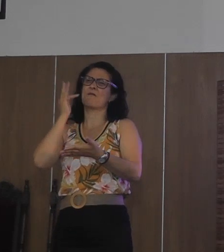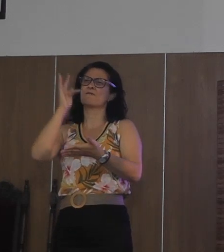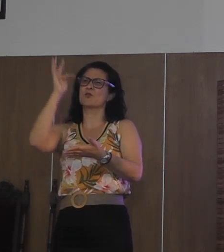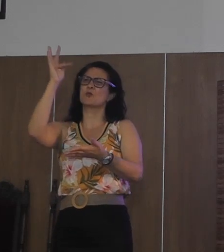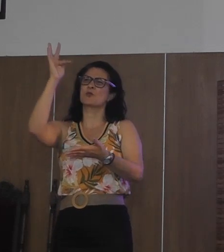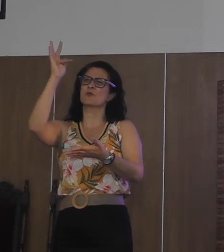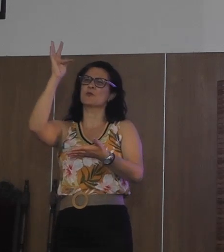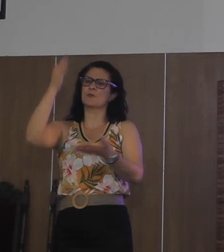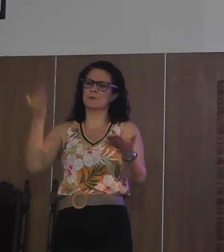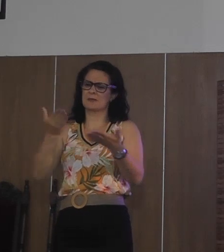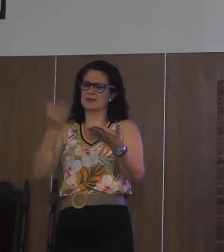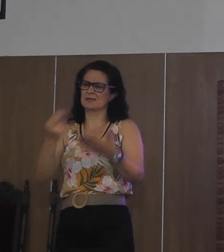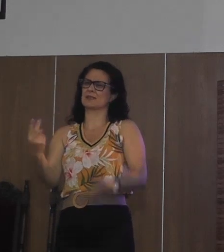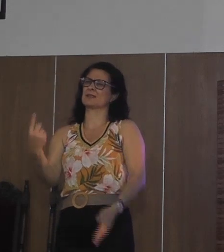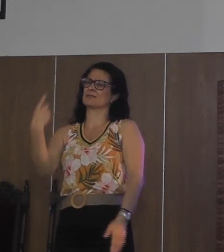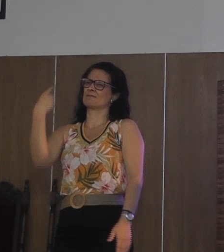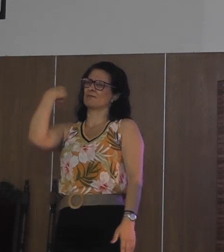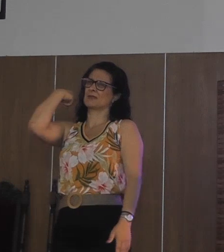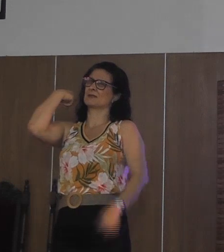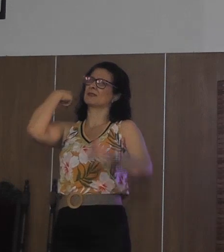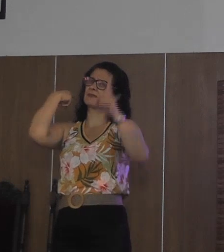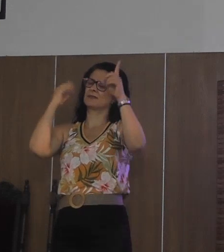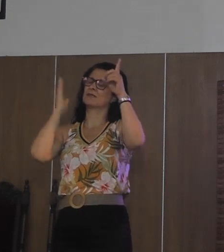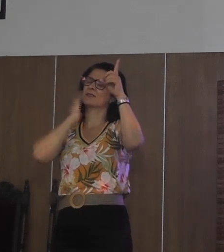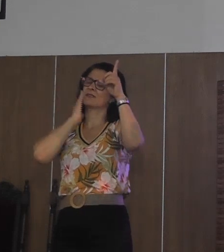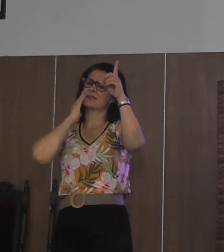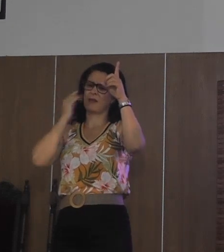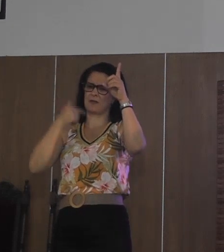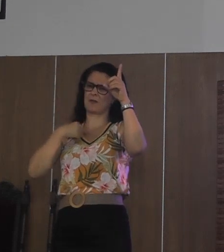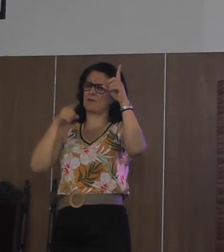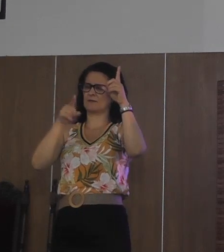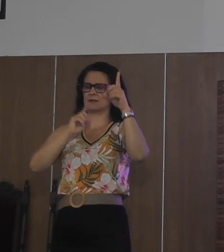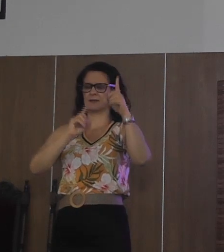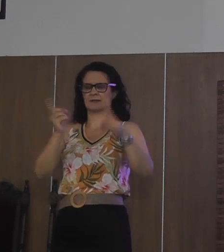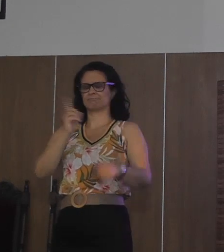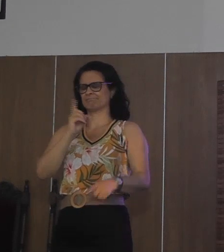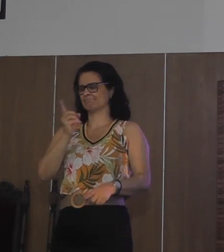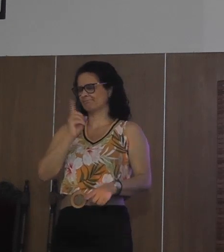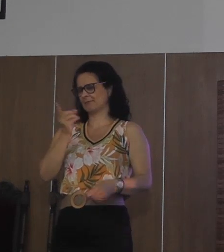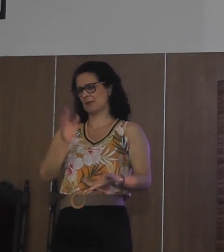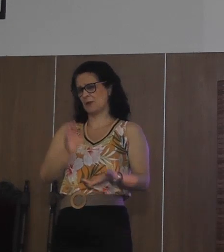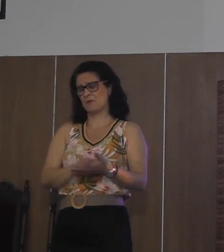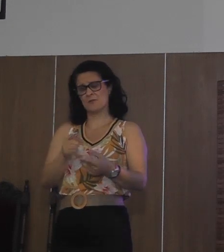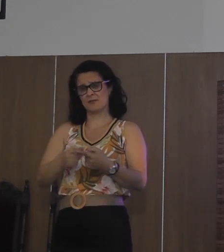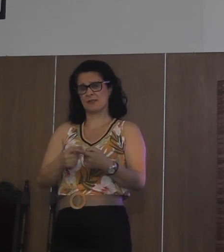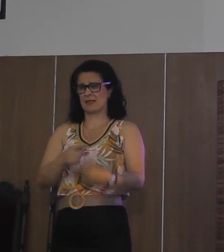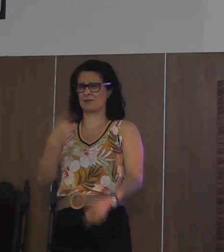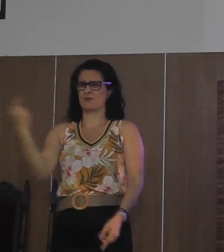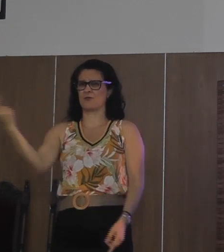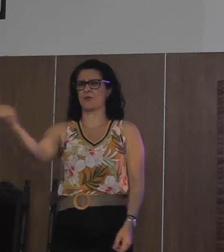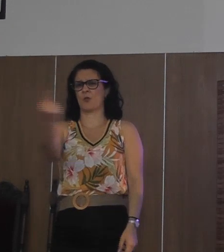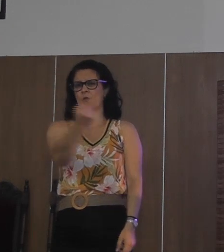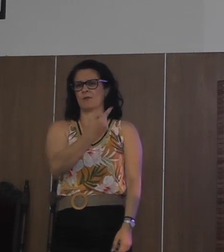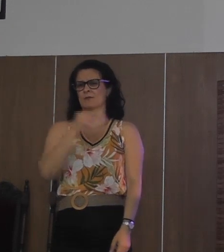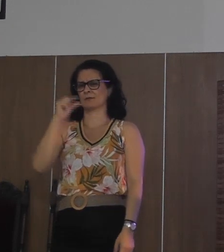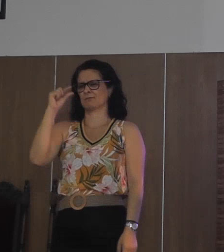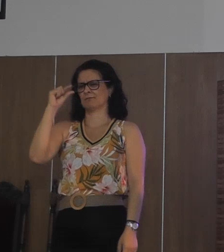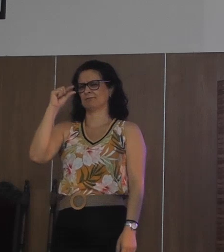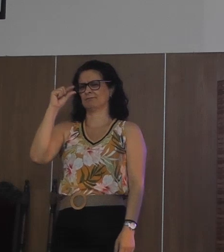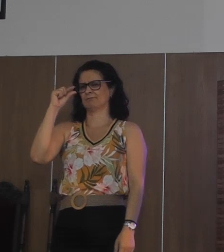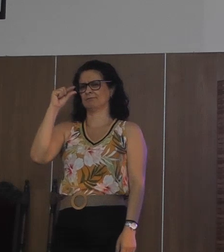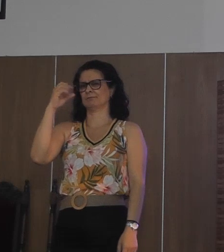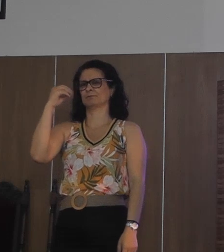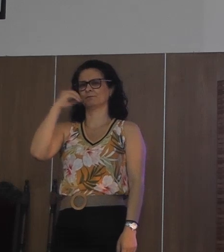Eu e você não, eu e você estamos condicionados ao tempo. Olha a nossa pequenez aí mais uma vez.